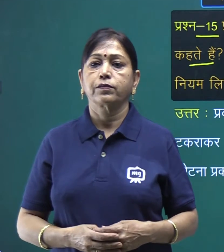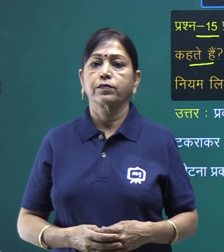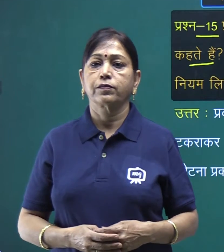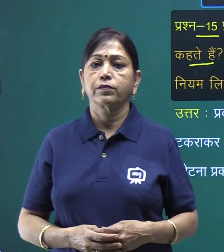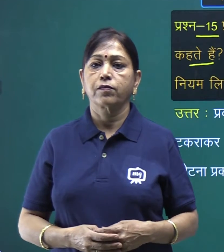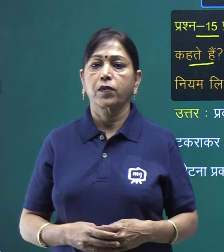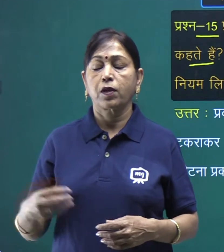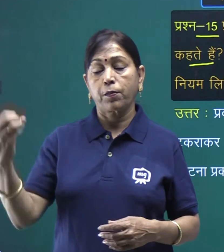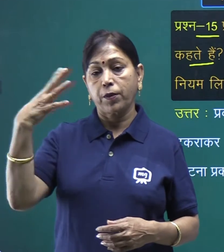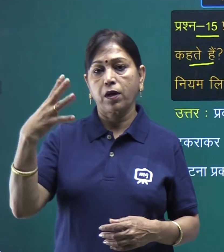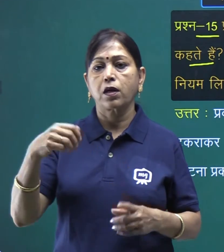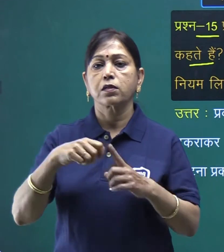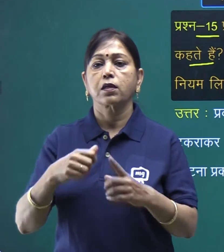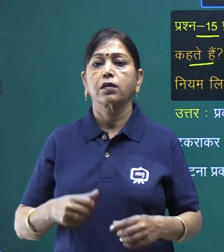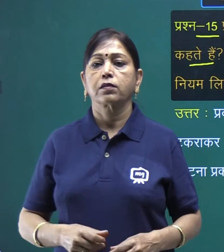प्रकाश के